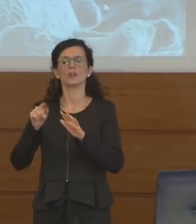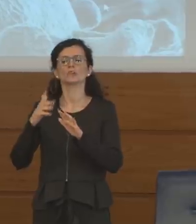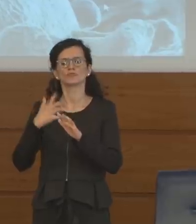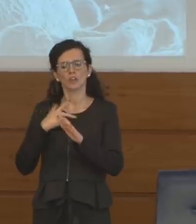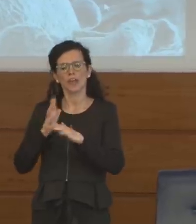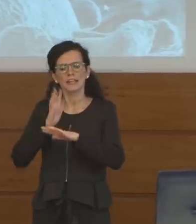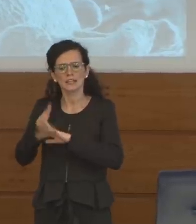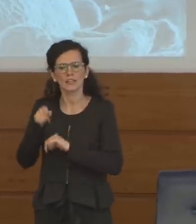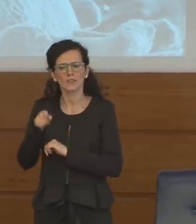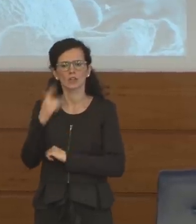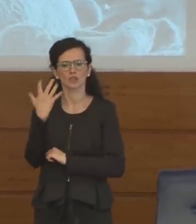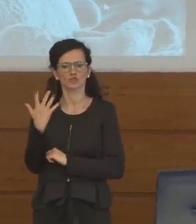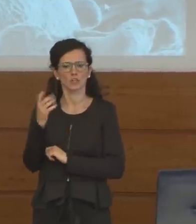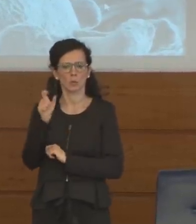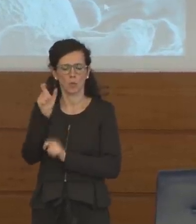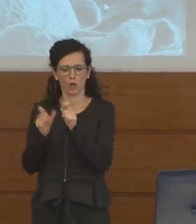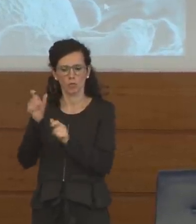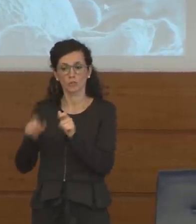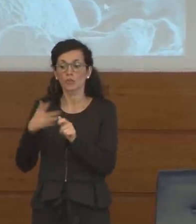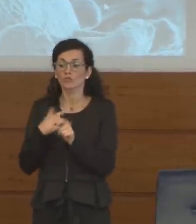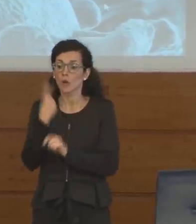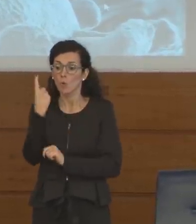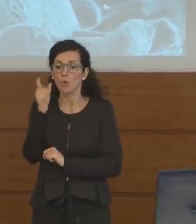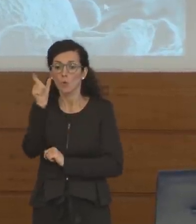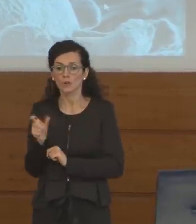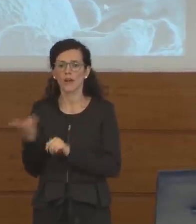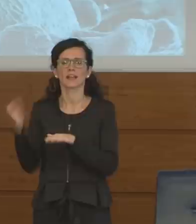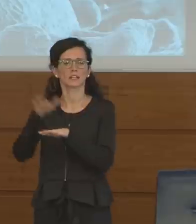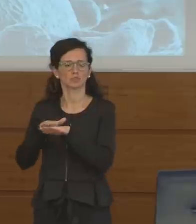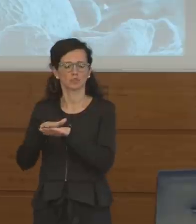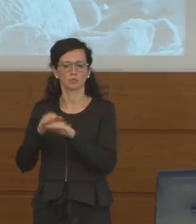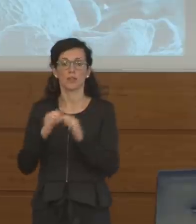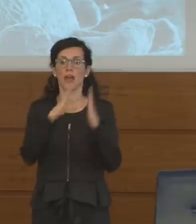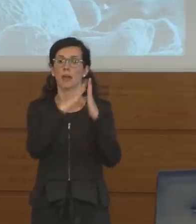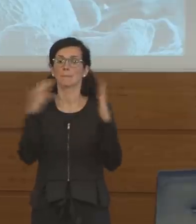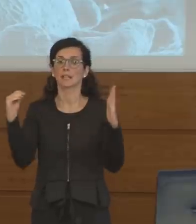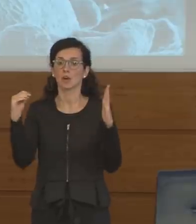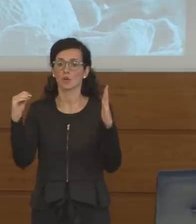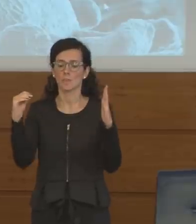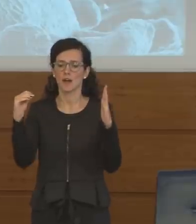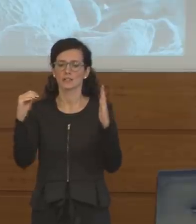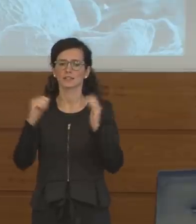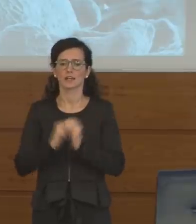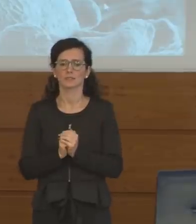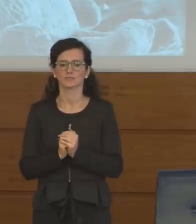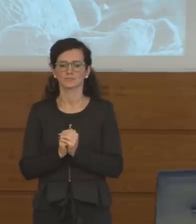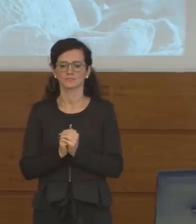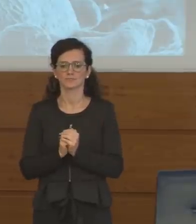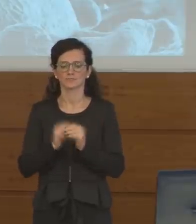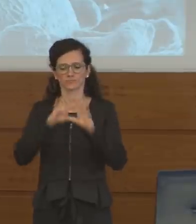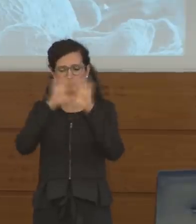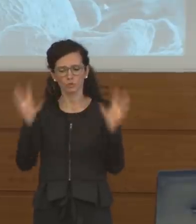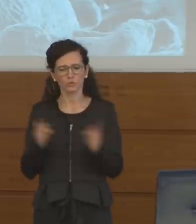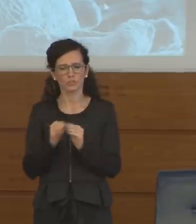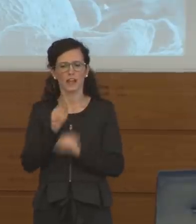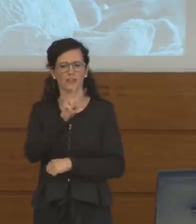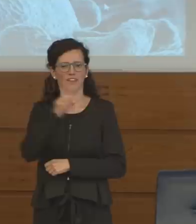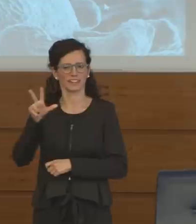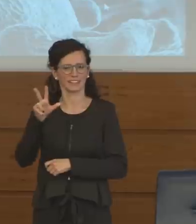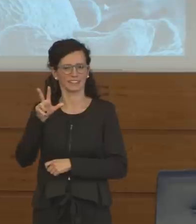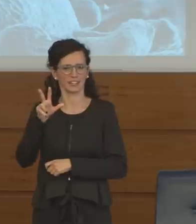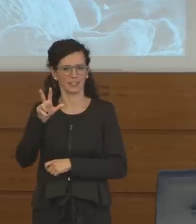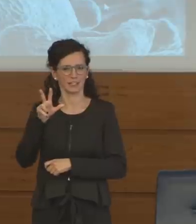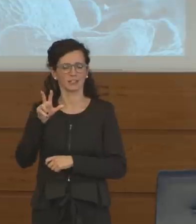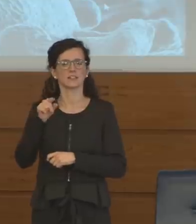unità, di cui una deceduta. Emilia-Romagna, in totale 23 unità con